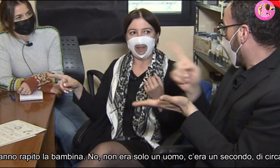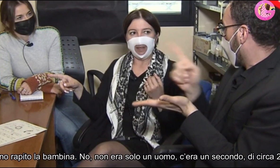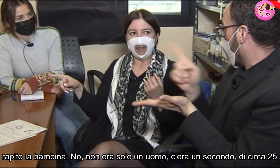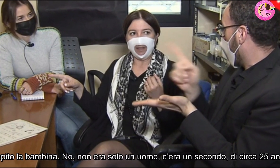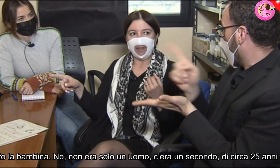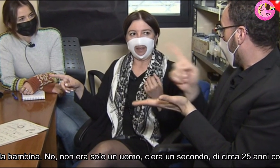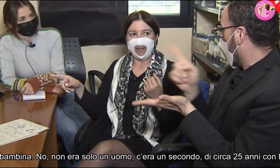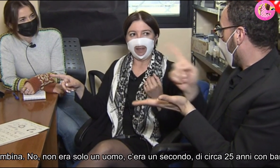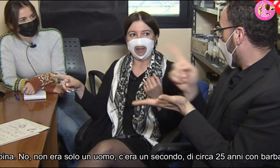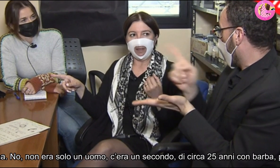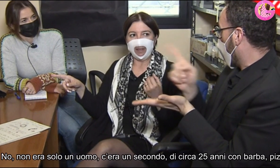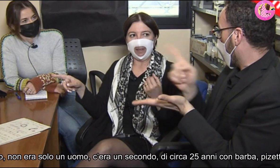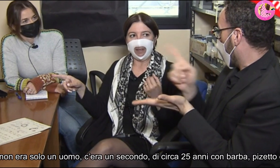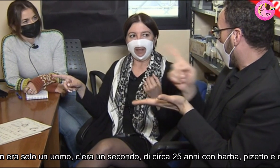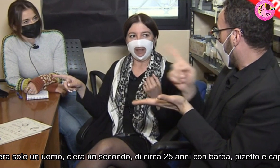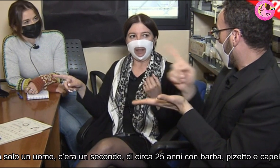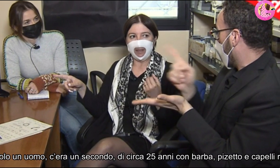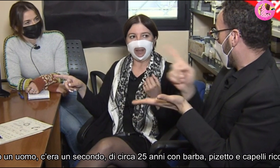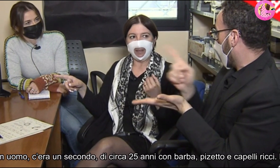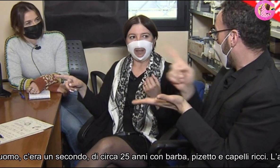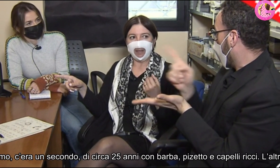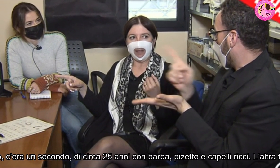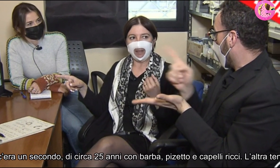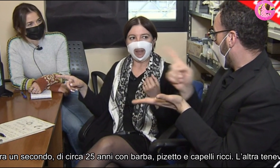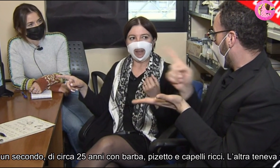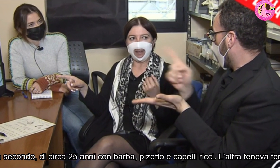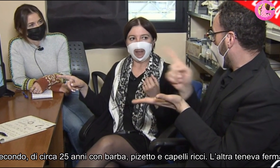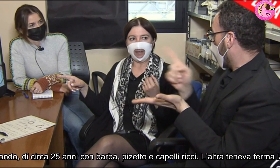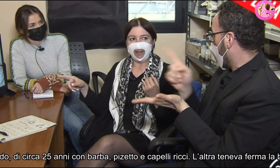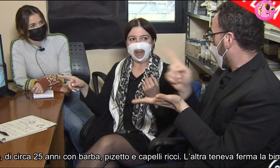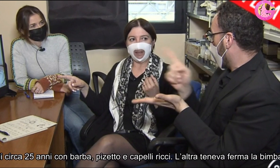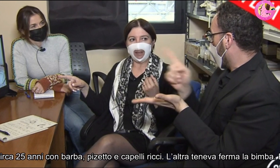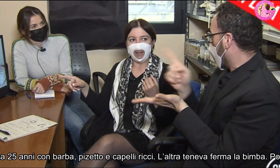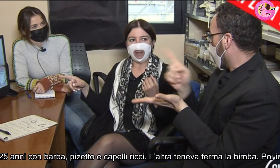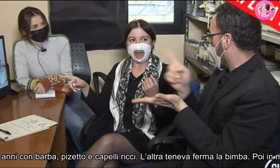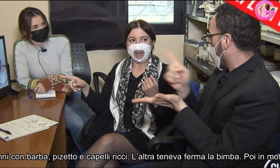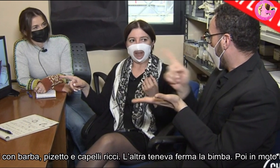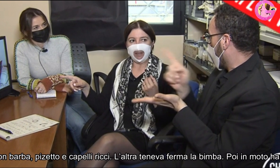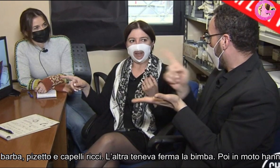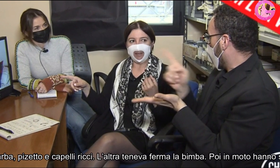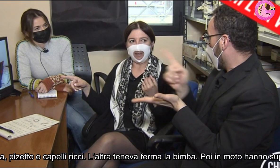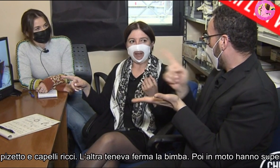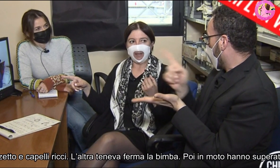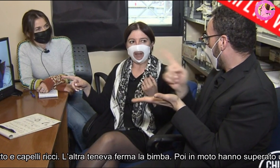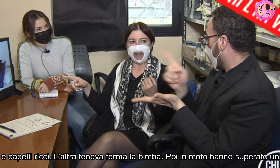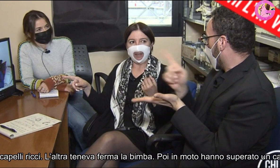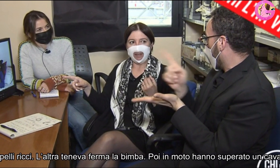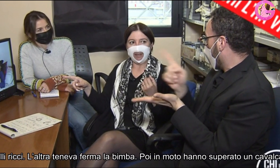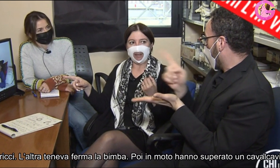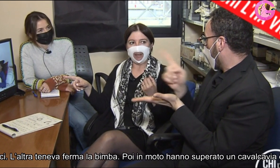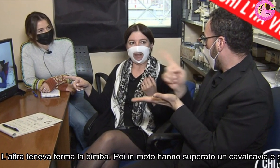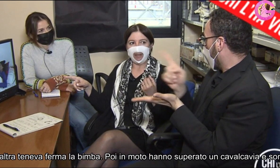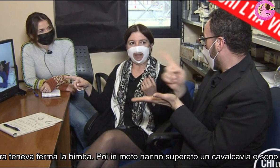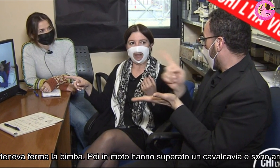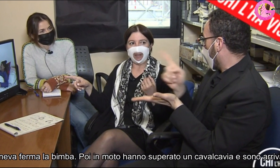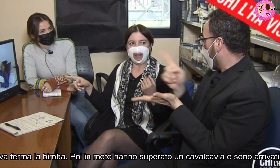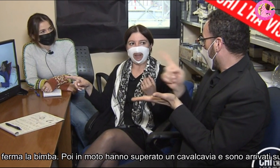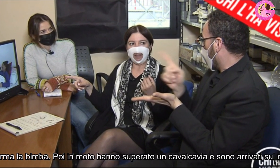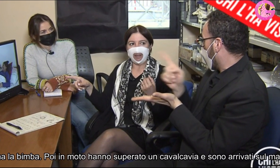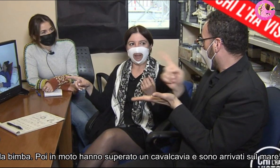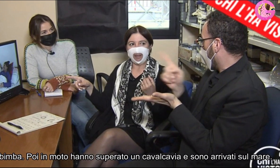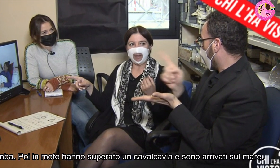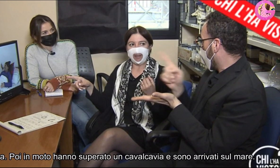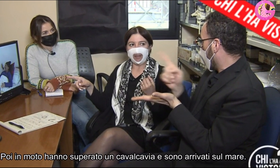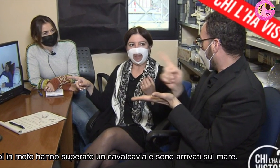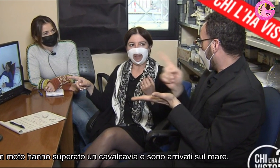solo un uomo, c'era un secondo, di circa 25 anni, con barba, pizzetto e capelli ricci. L'altra teneva ferma